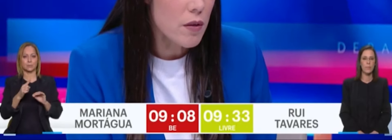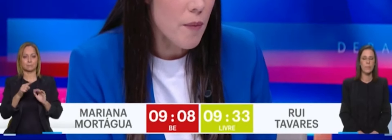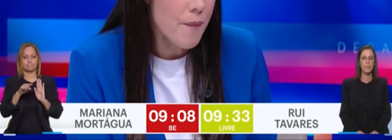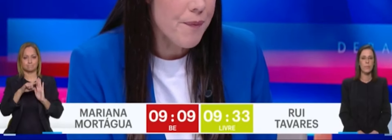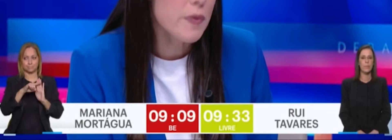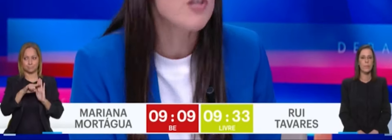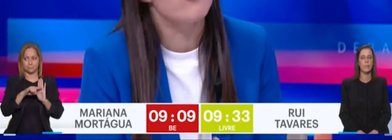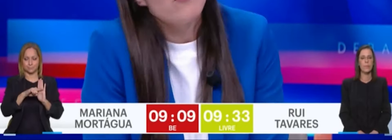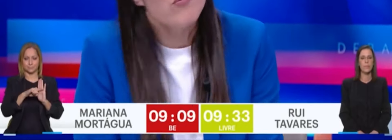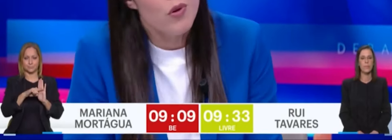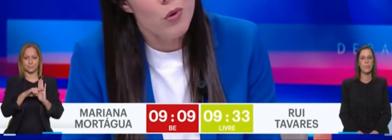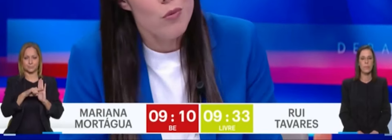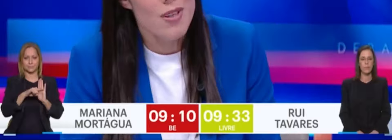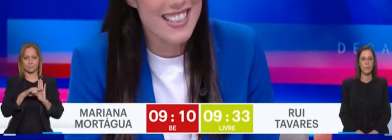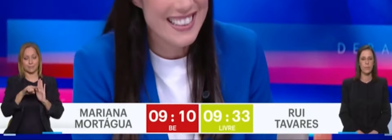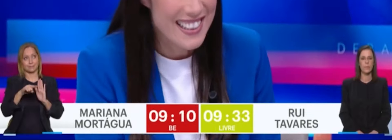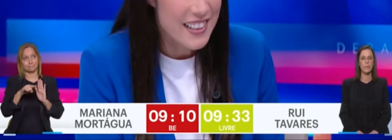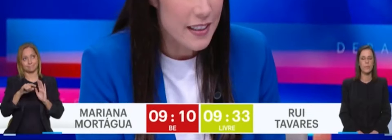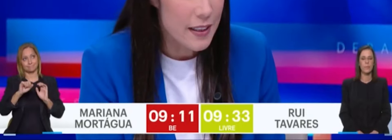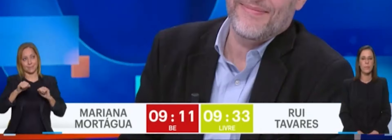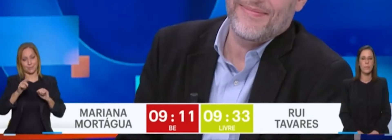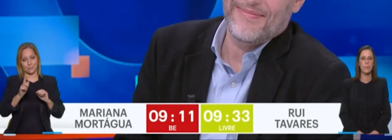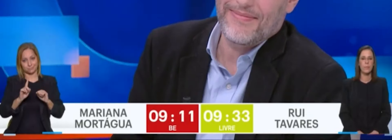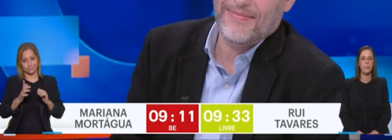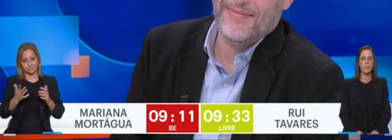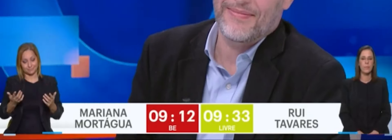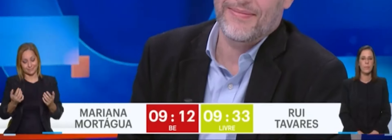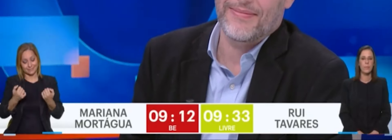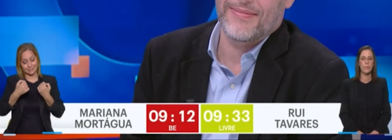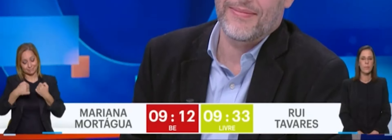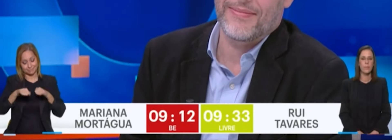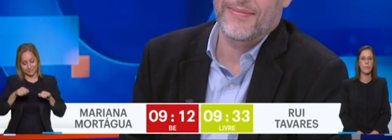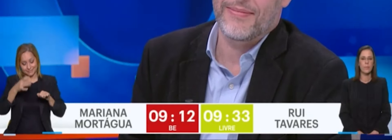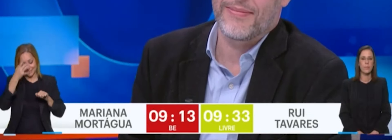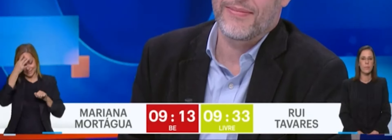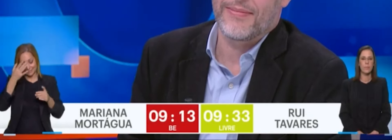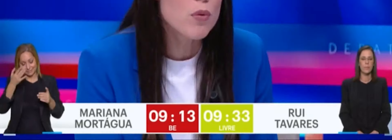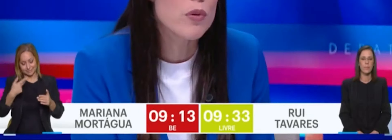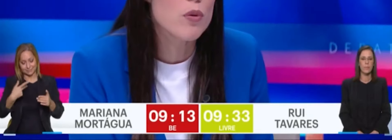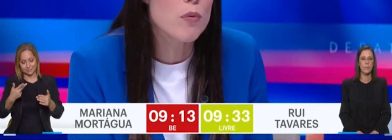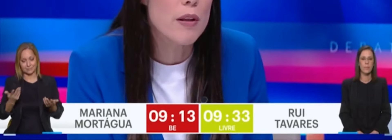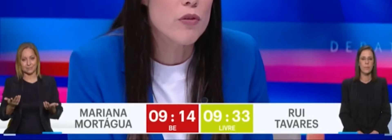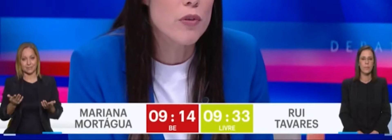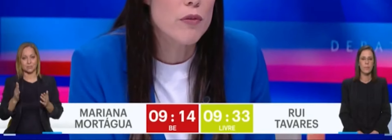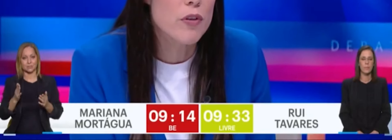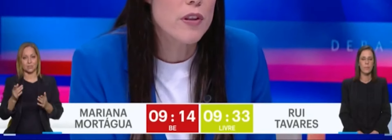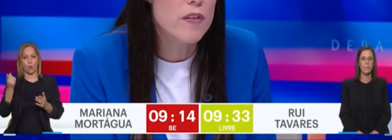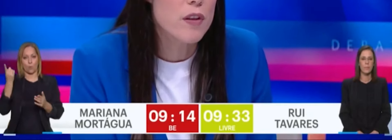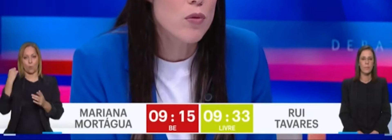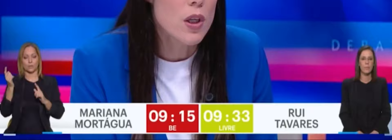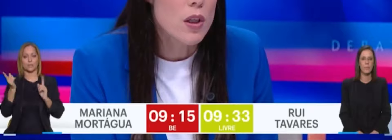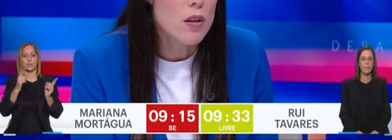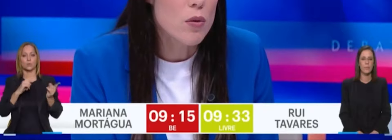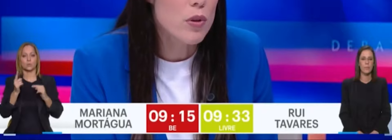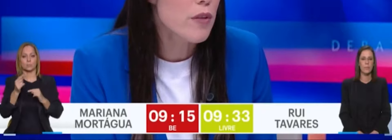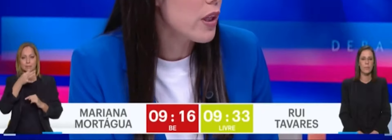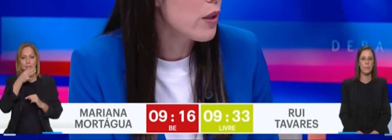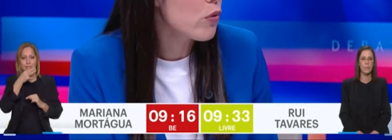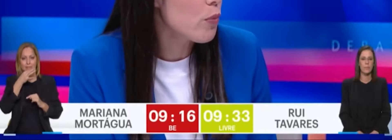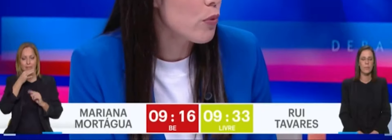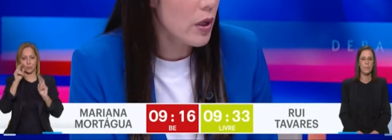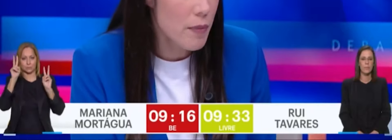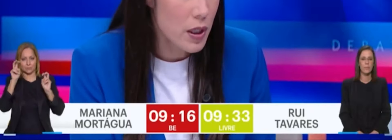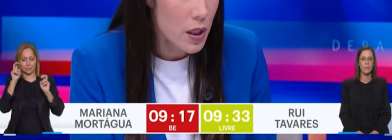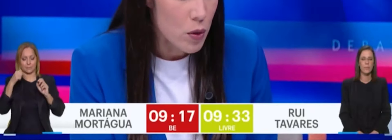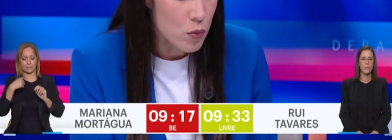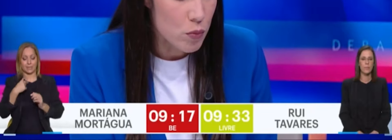que neste caso um desacordo eh porque já ontem nesse no ontem no debate Isto foi foi trazido e o livro tem